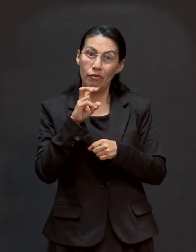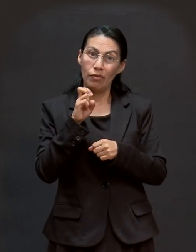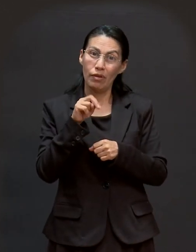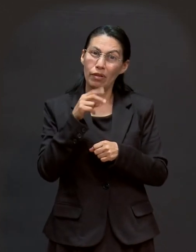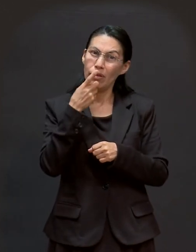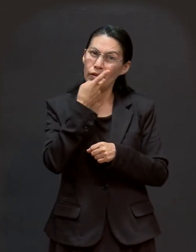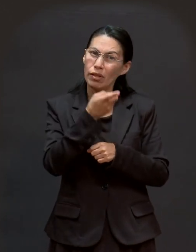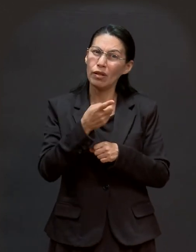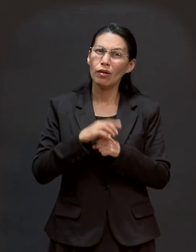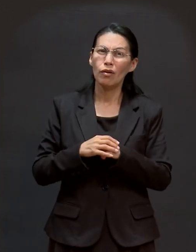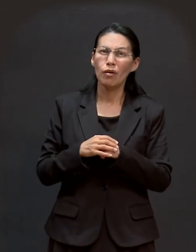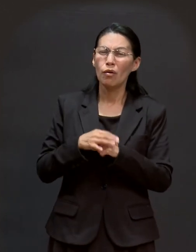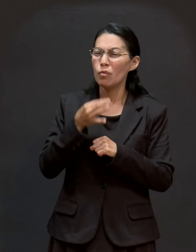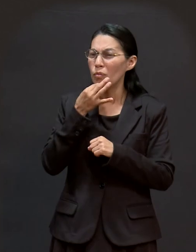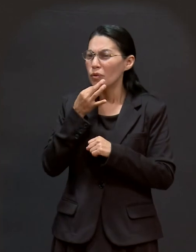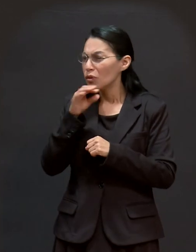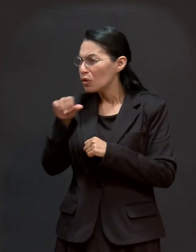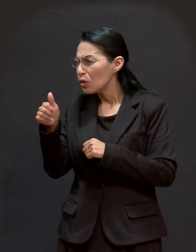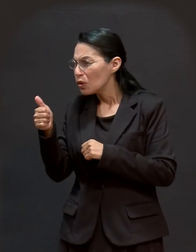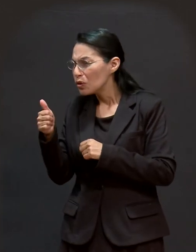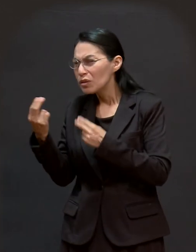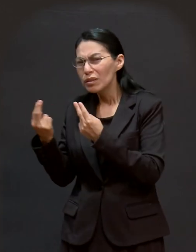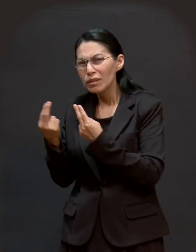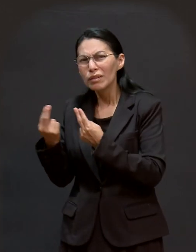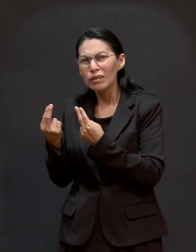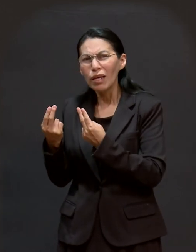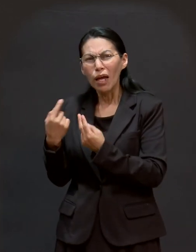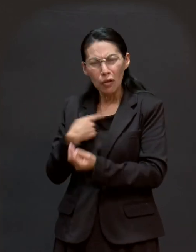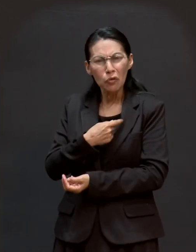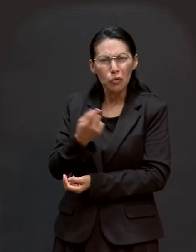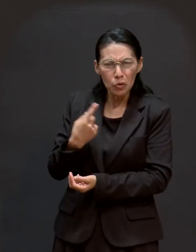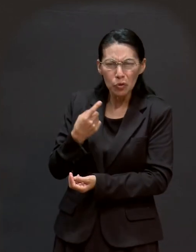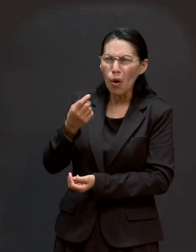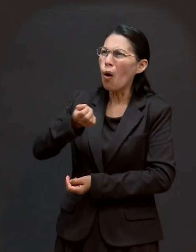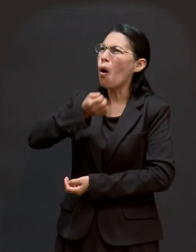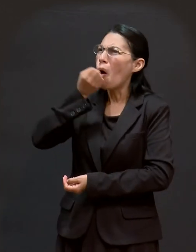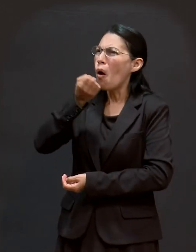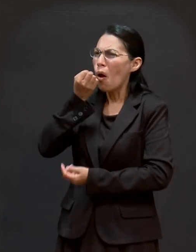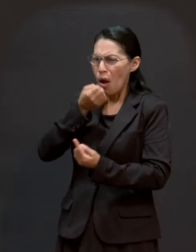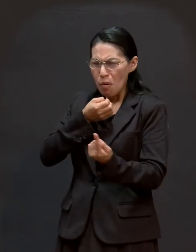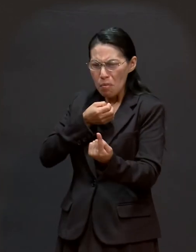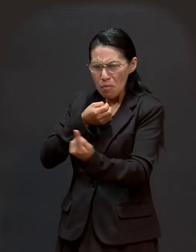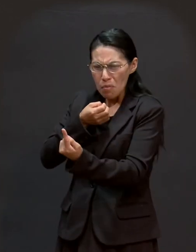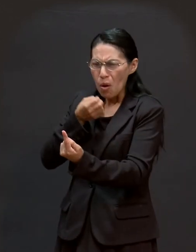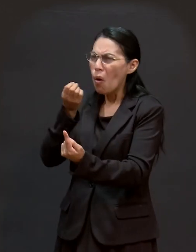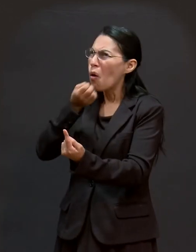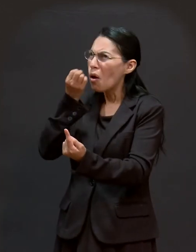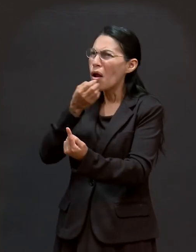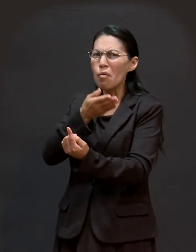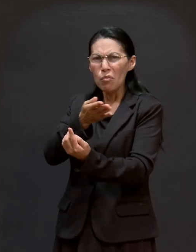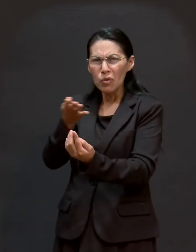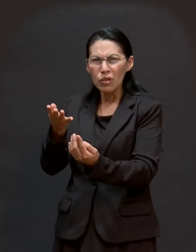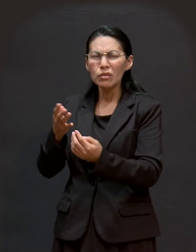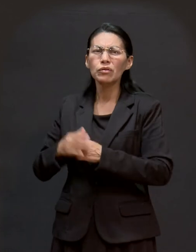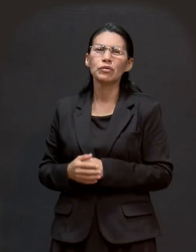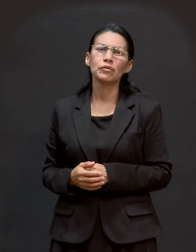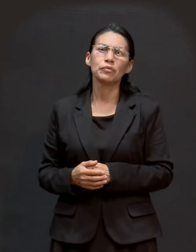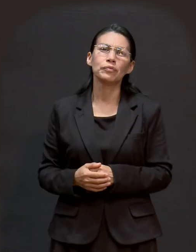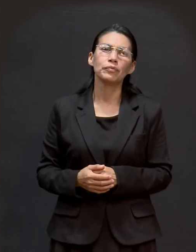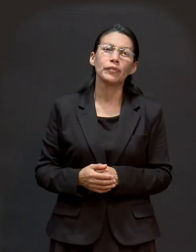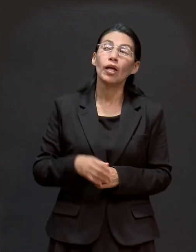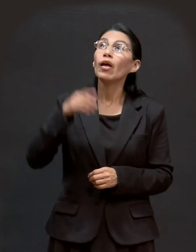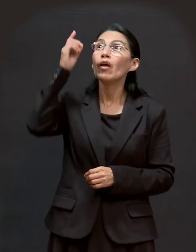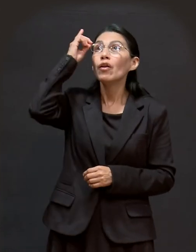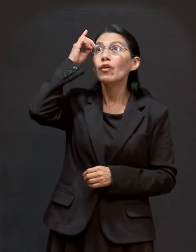esos momentos de la necesidad de otros y como otro podemos interceder en esos momentos por